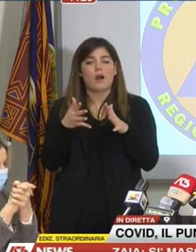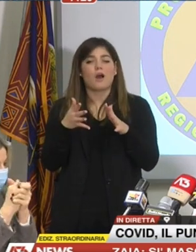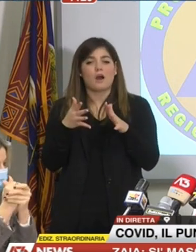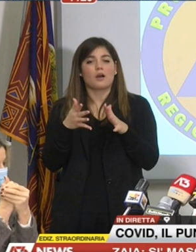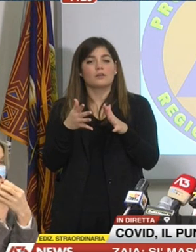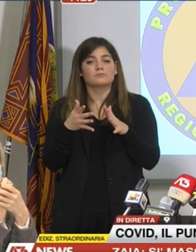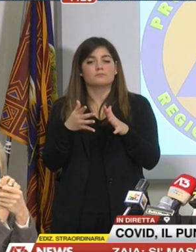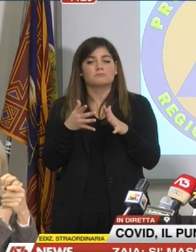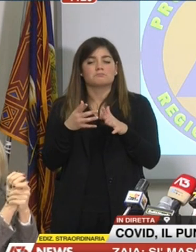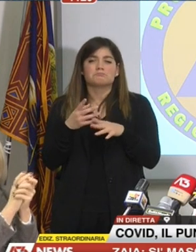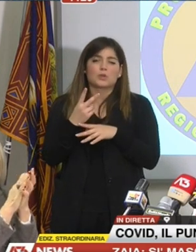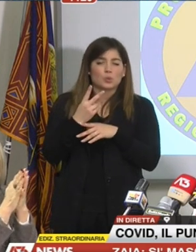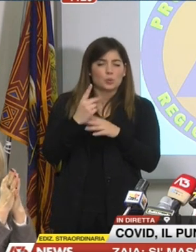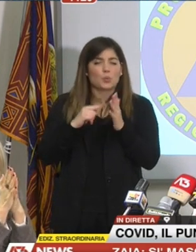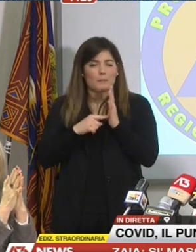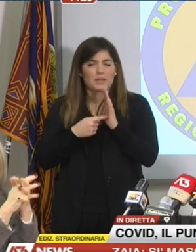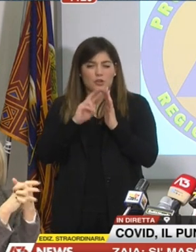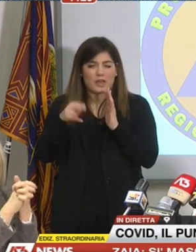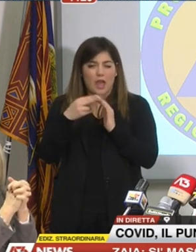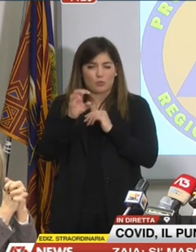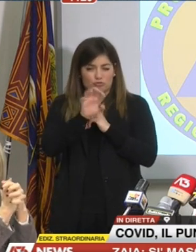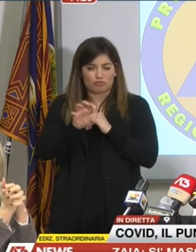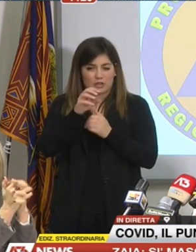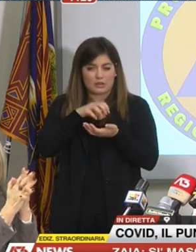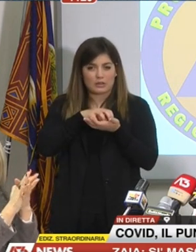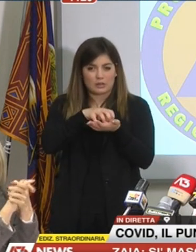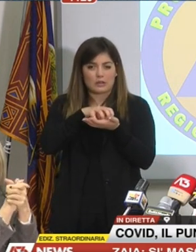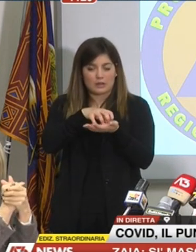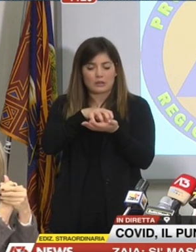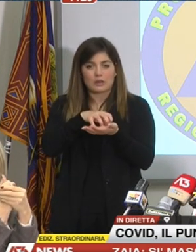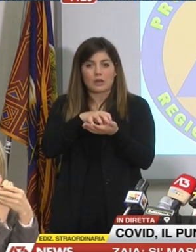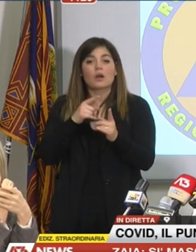paio di milioni di euro per dare altri 100.000 tamponi ai nostri medici di base,